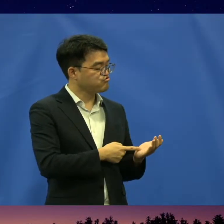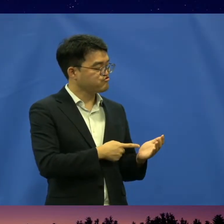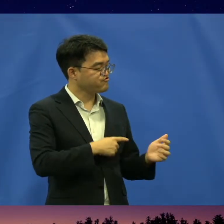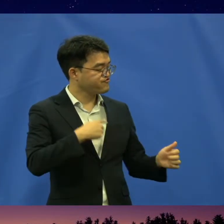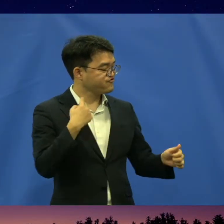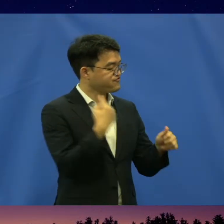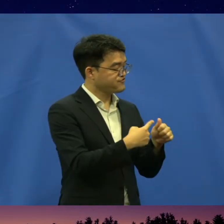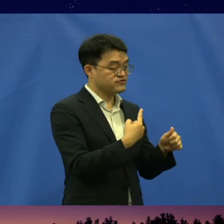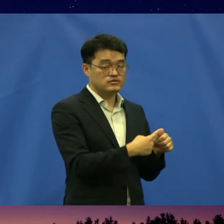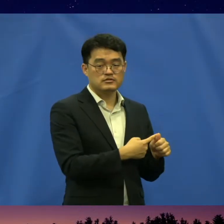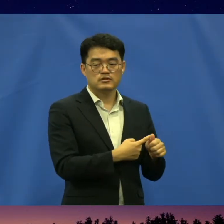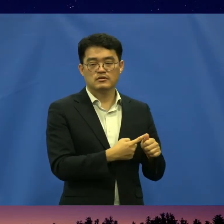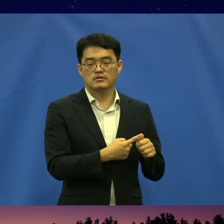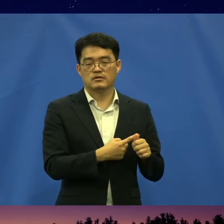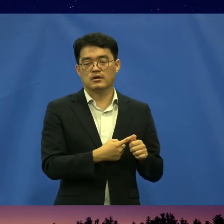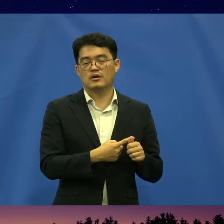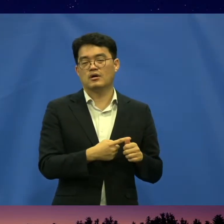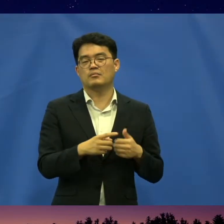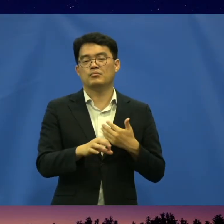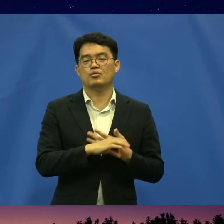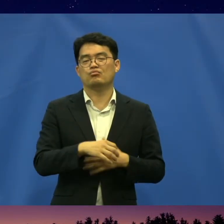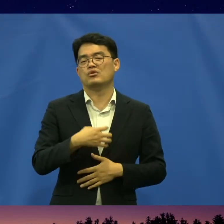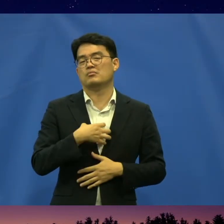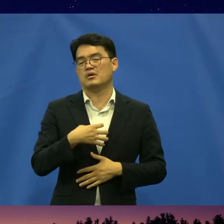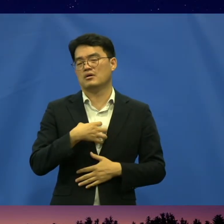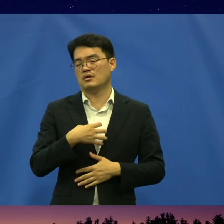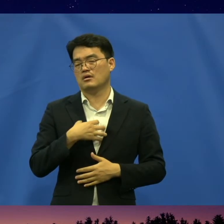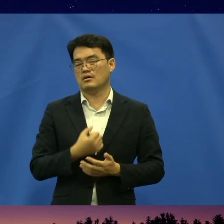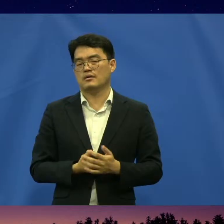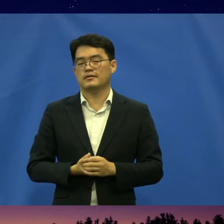자칫하면 비전은 멀리 도망가 버리고 인생이 다른 쪽으로